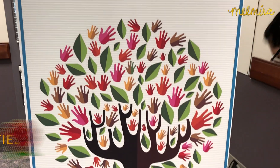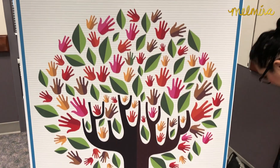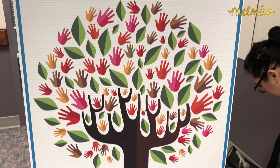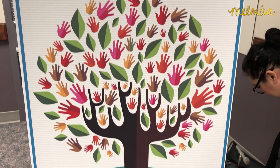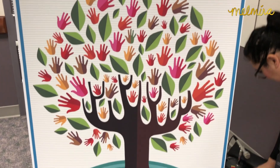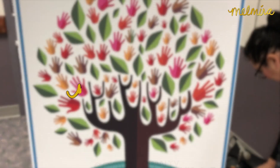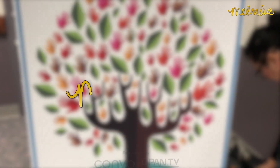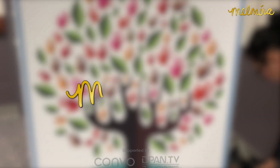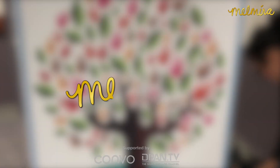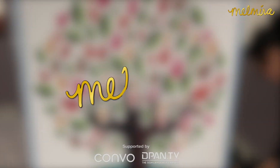Go.